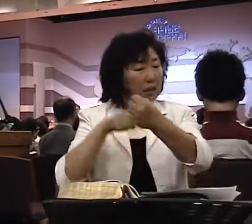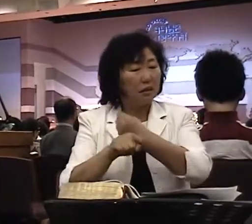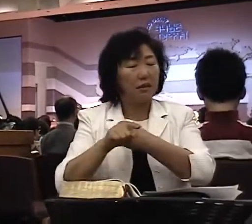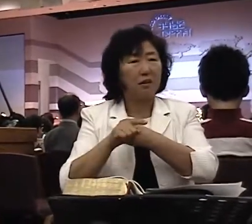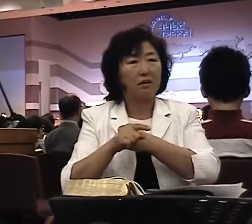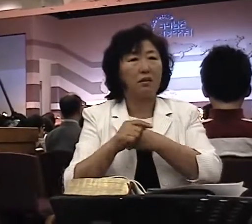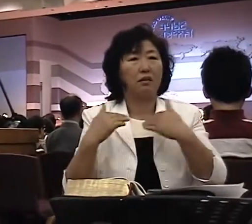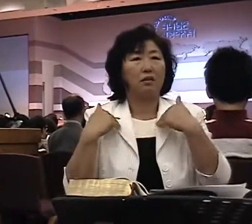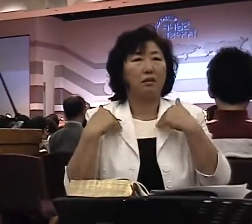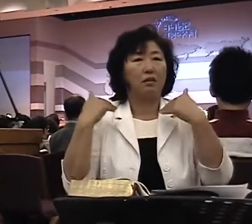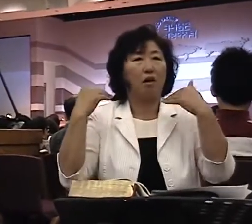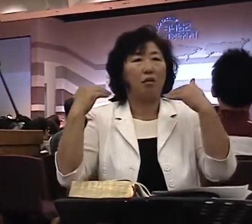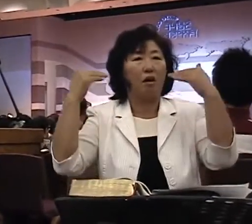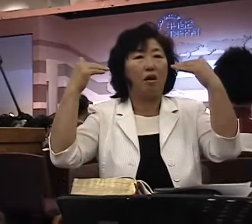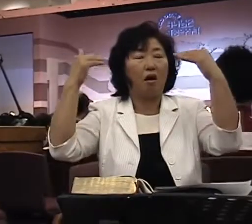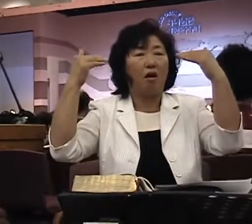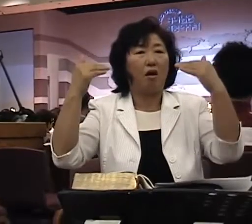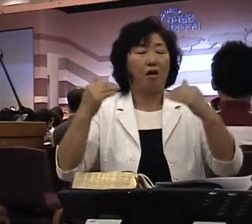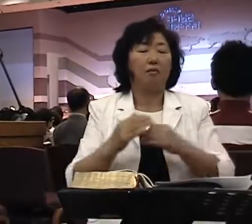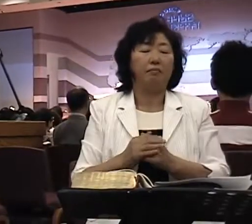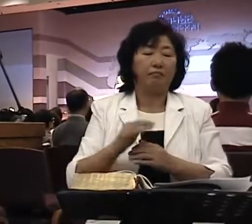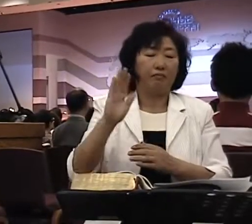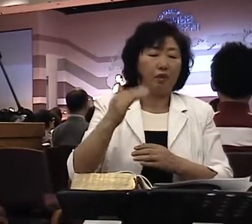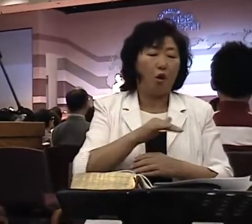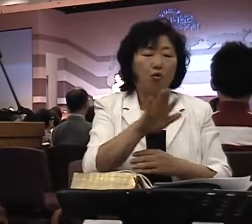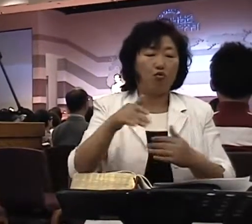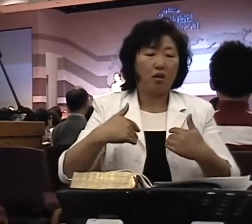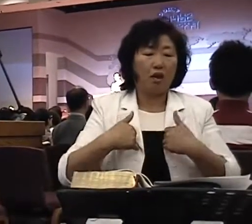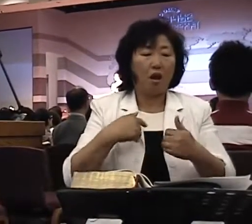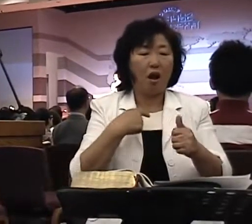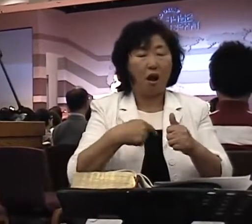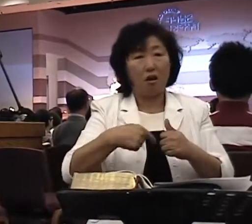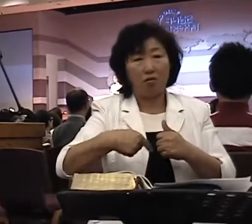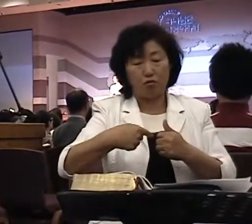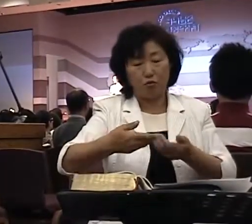완성하는 것이라 우리에게 알려주시고 있는 것입니다.